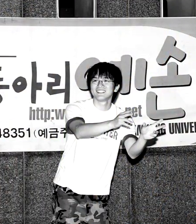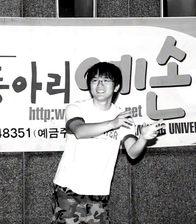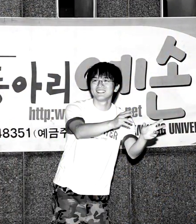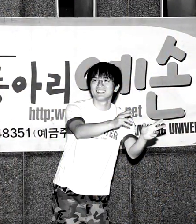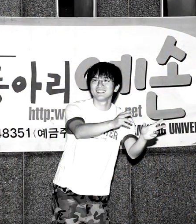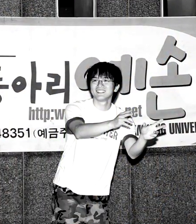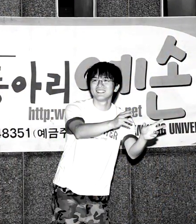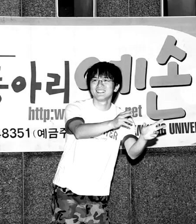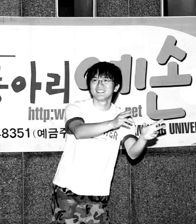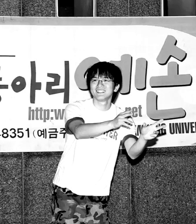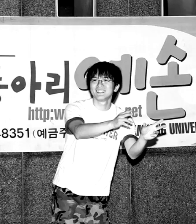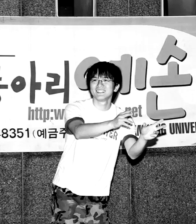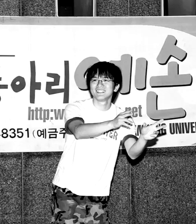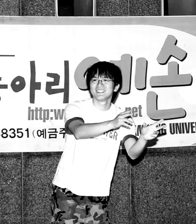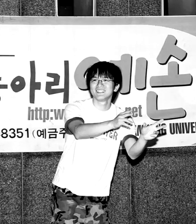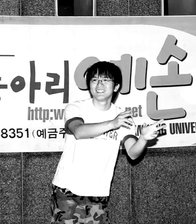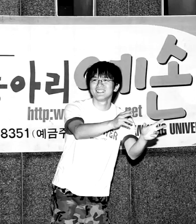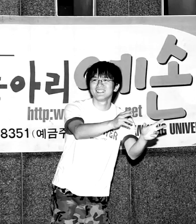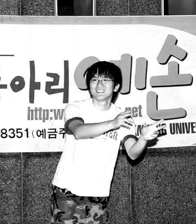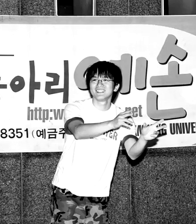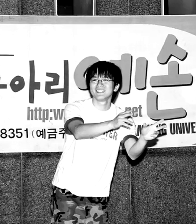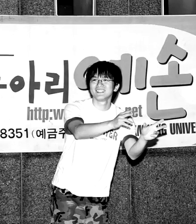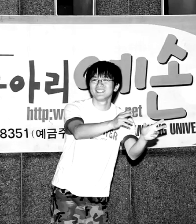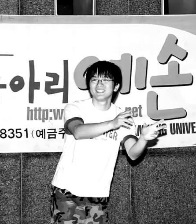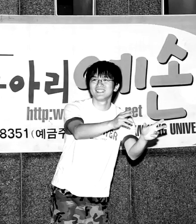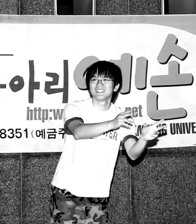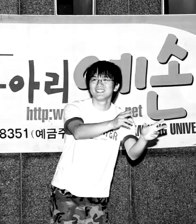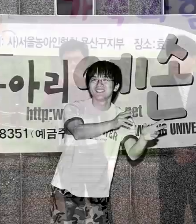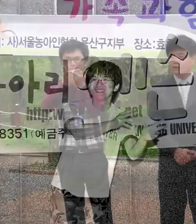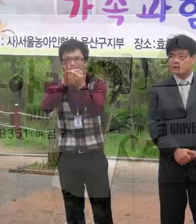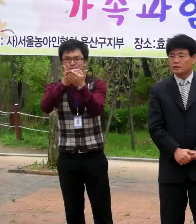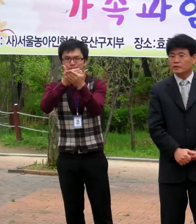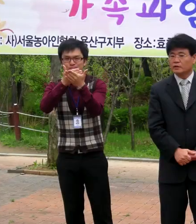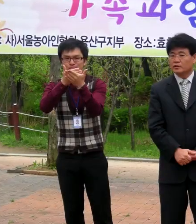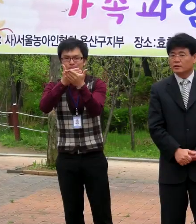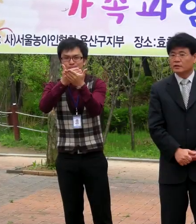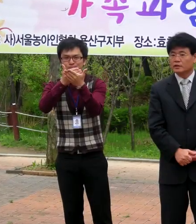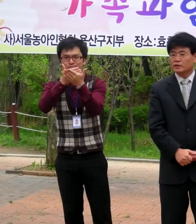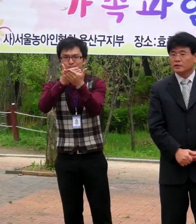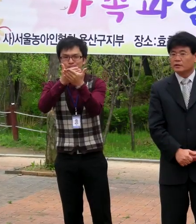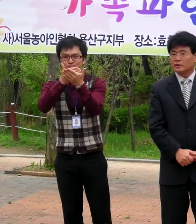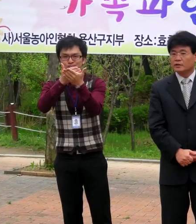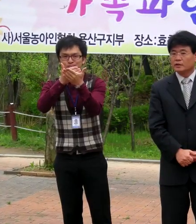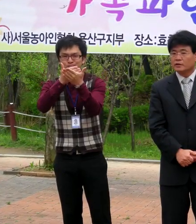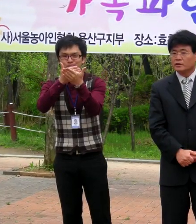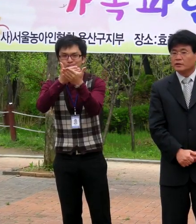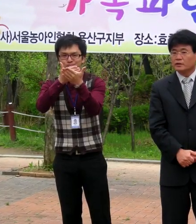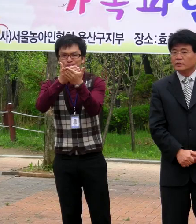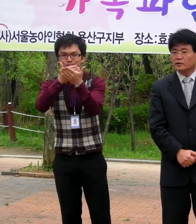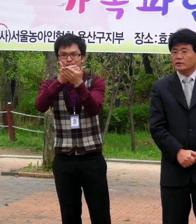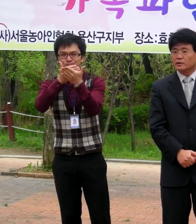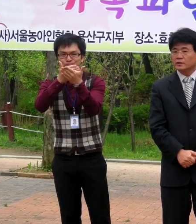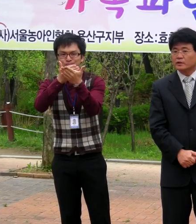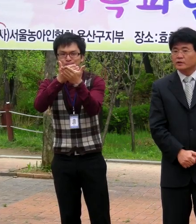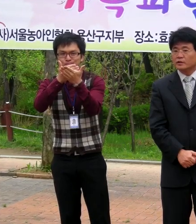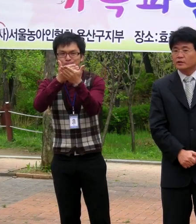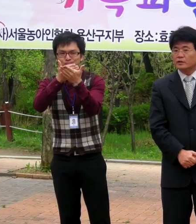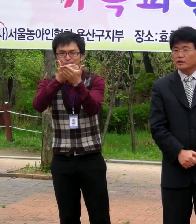것들을 온전히 다 전달해야겠다라는 사명감만 있으시면 수어 통역사가 되시는데 전 무리가 없지 않을까 생각합니다.